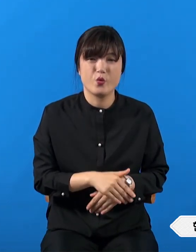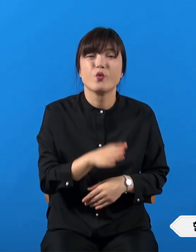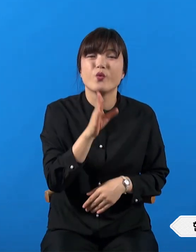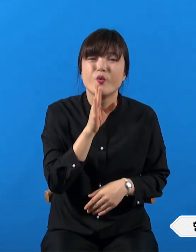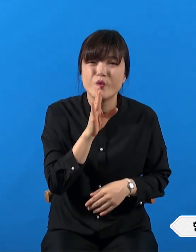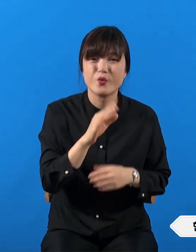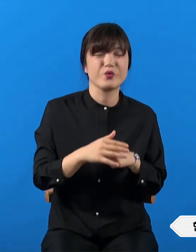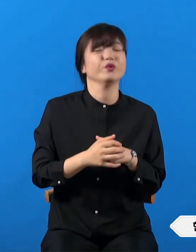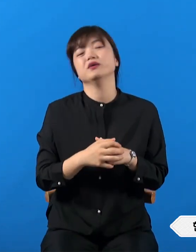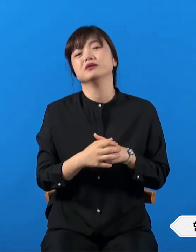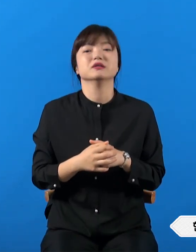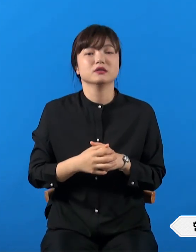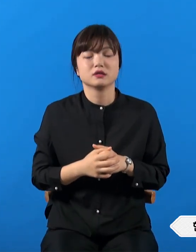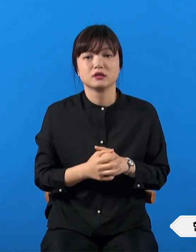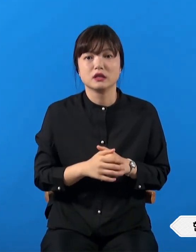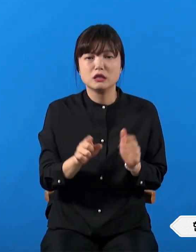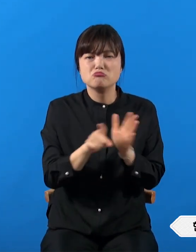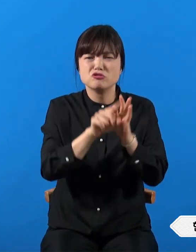그렇습니다, 여러분.